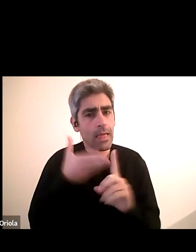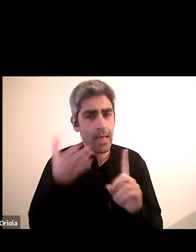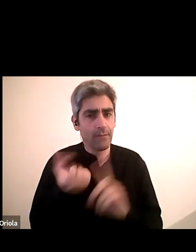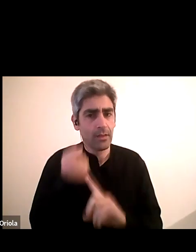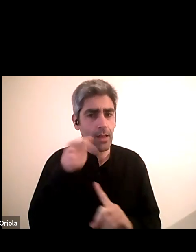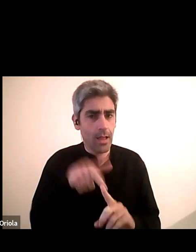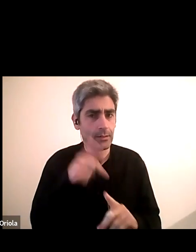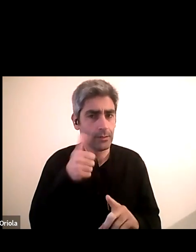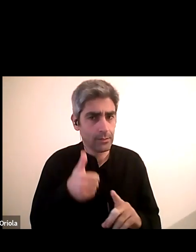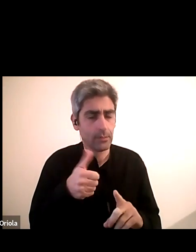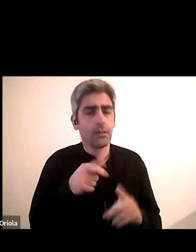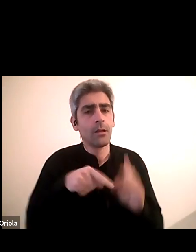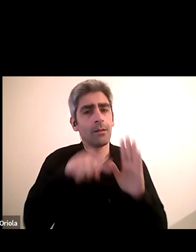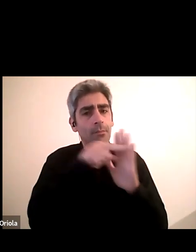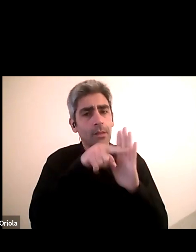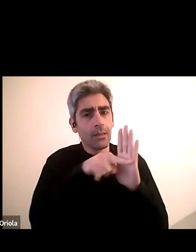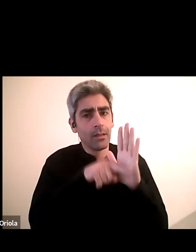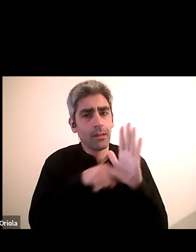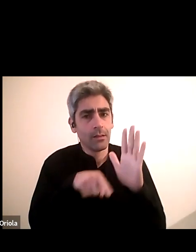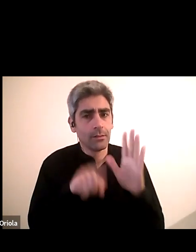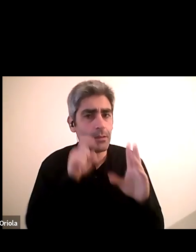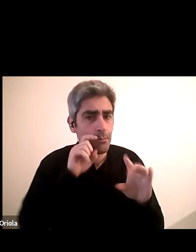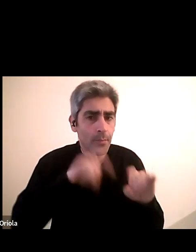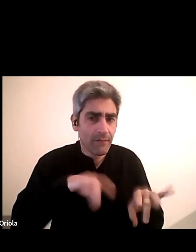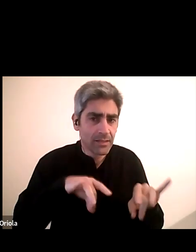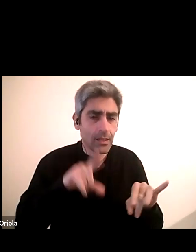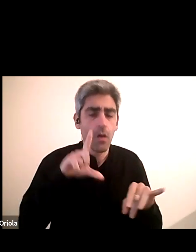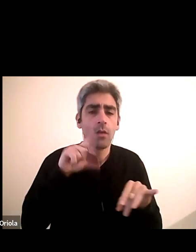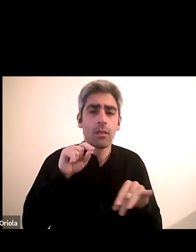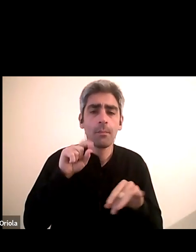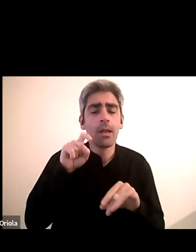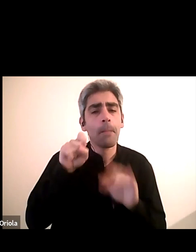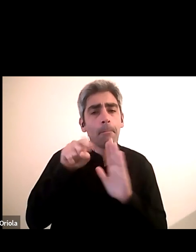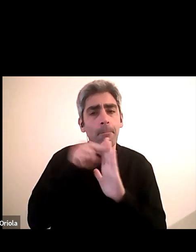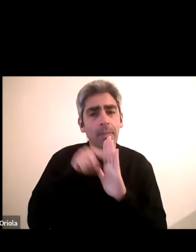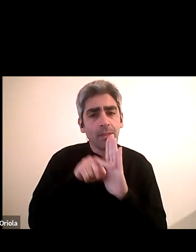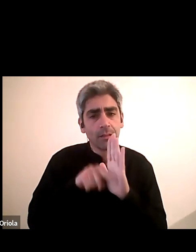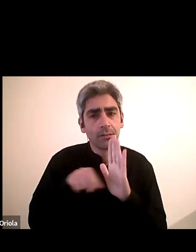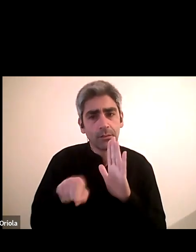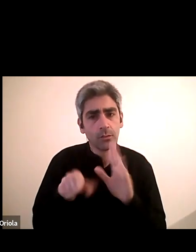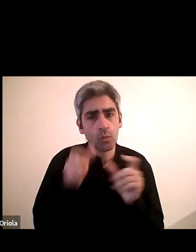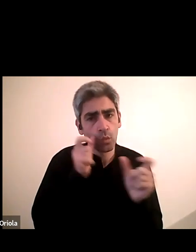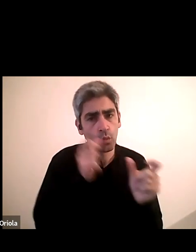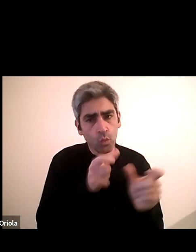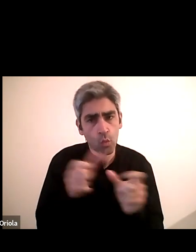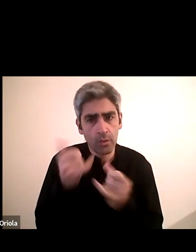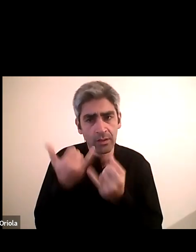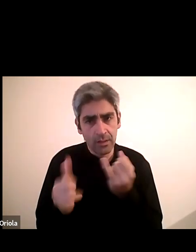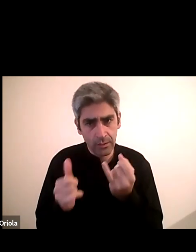nas medidas de prevenção e nas medidas de controle de